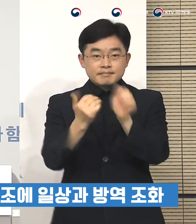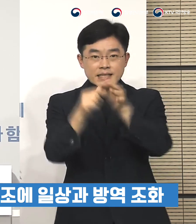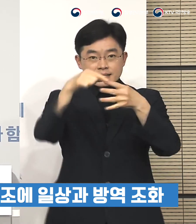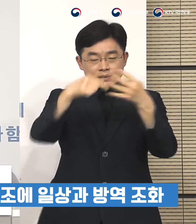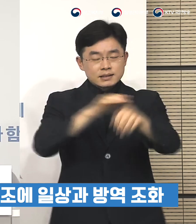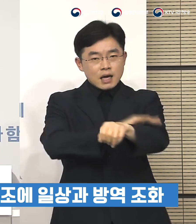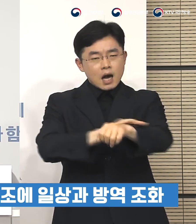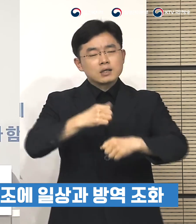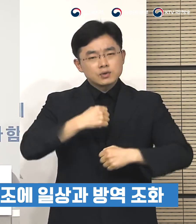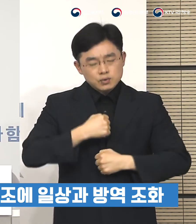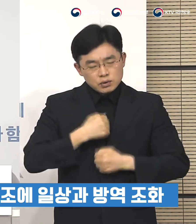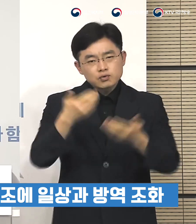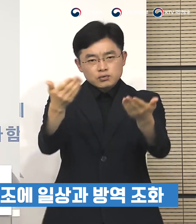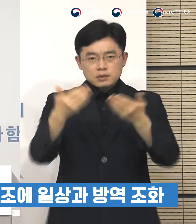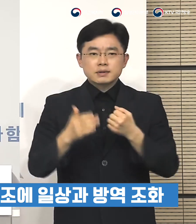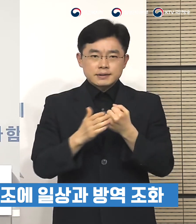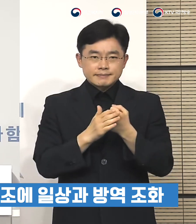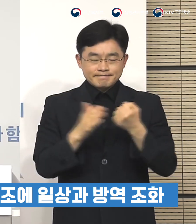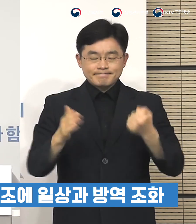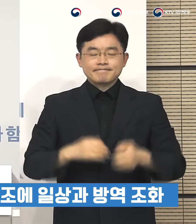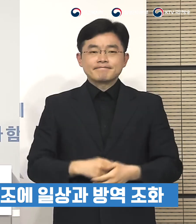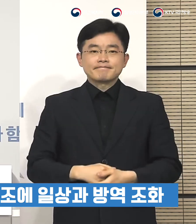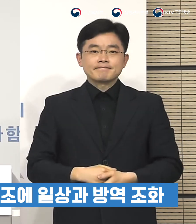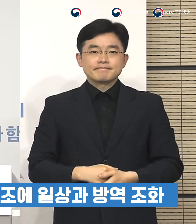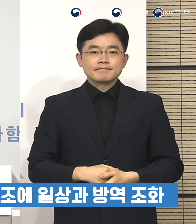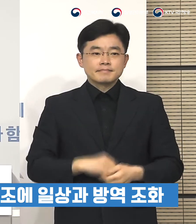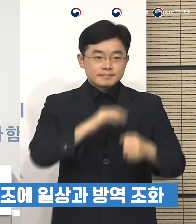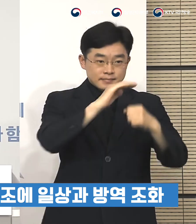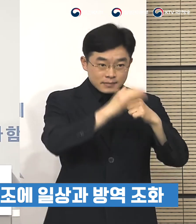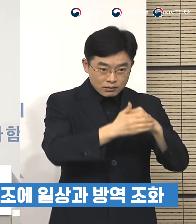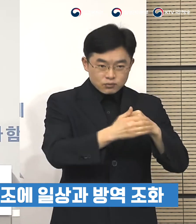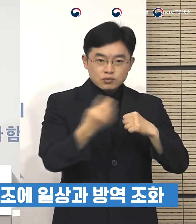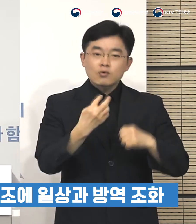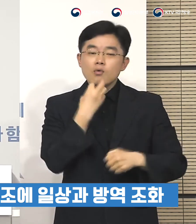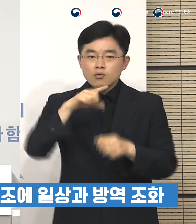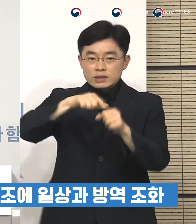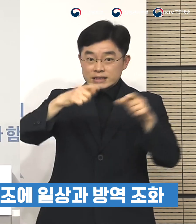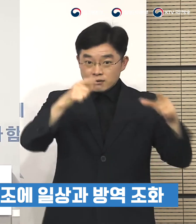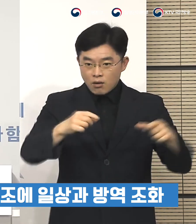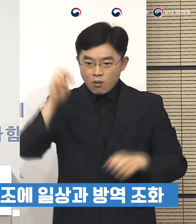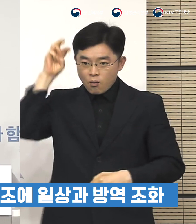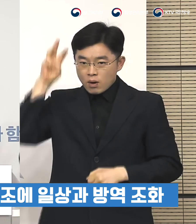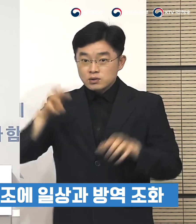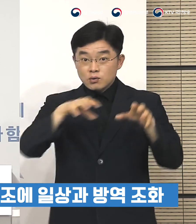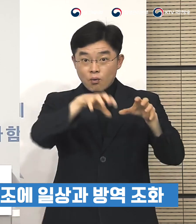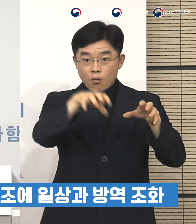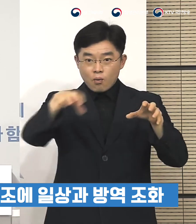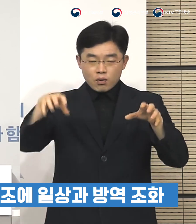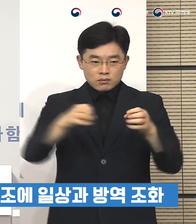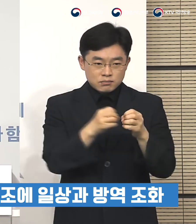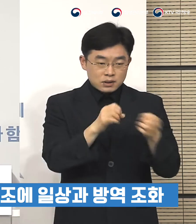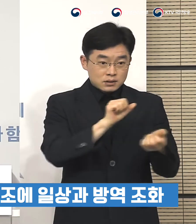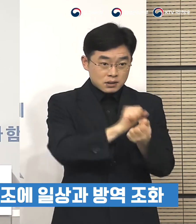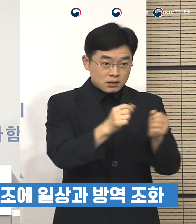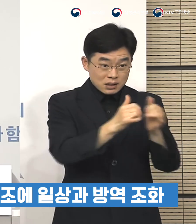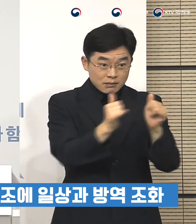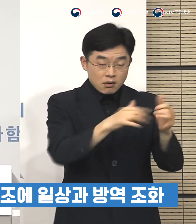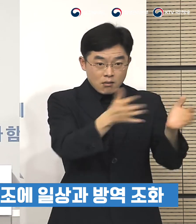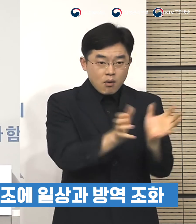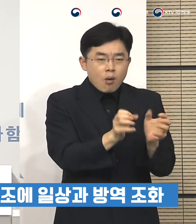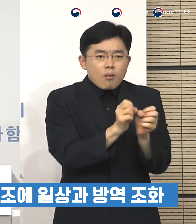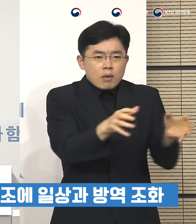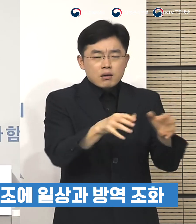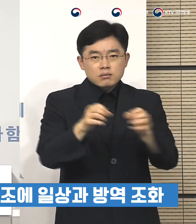실천의 덕분이었습니다. 대구, 수도권, 광주 등의 지역 집단 감염이 더욱